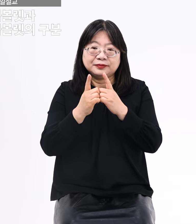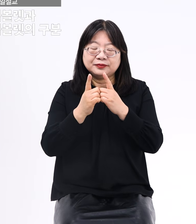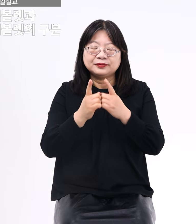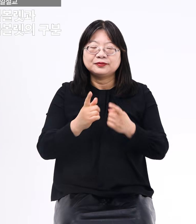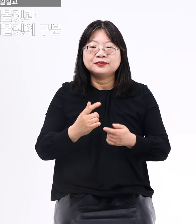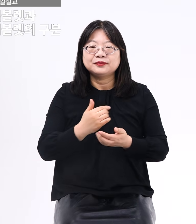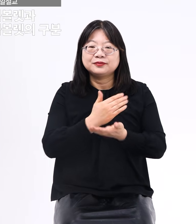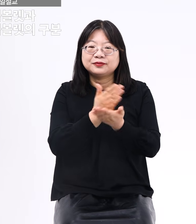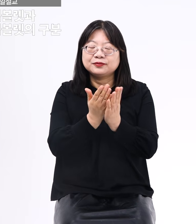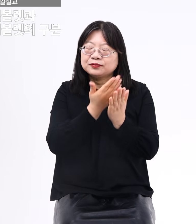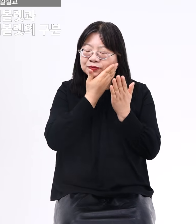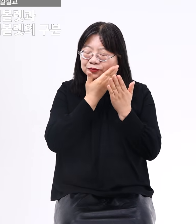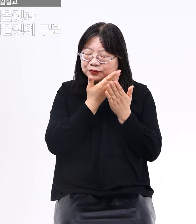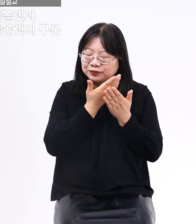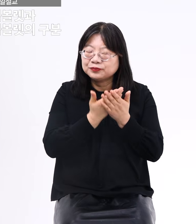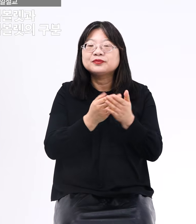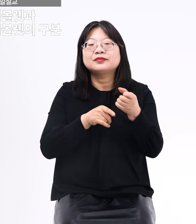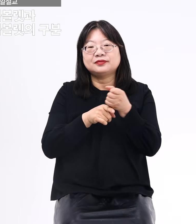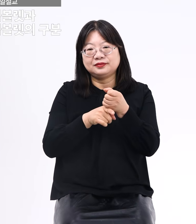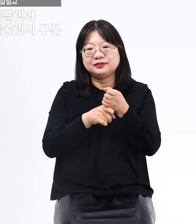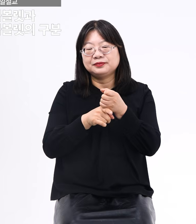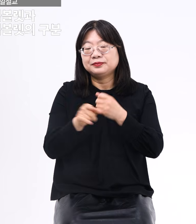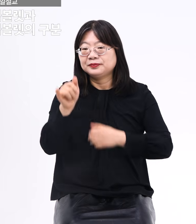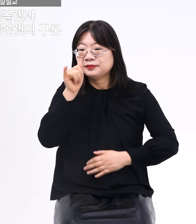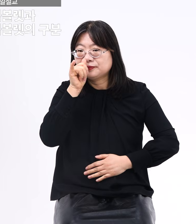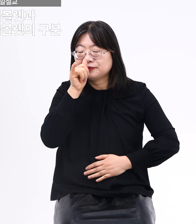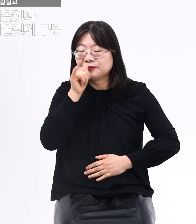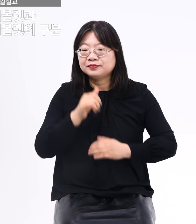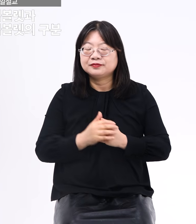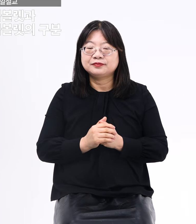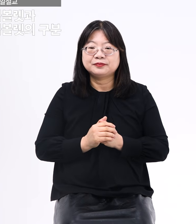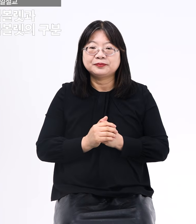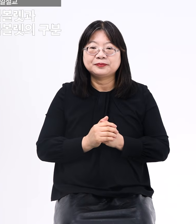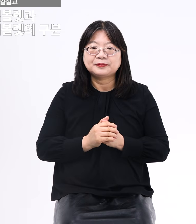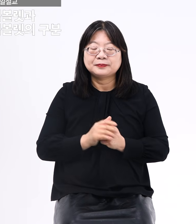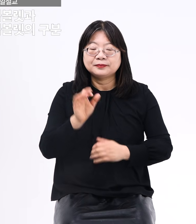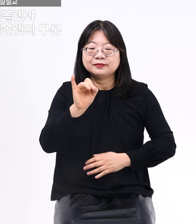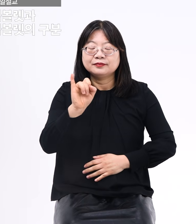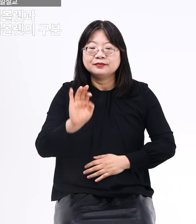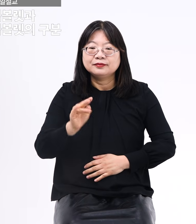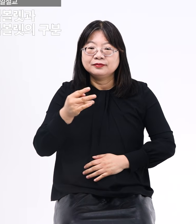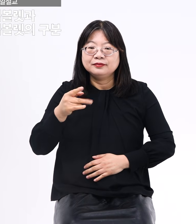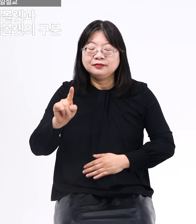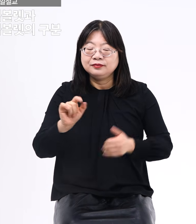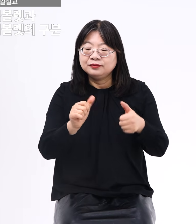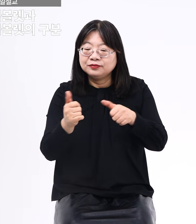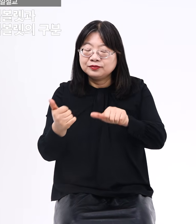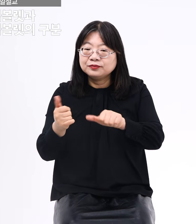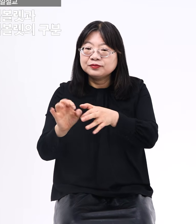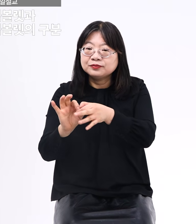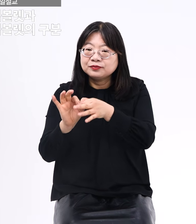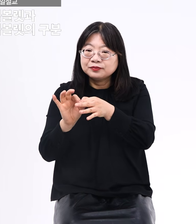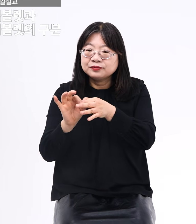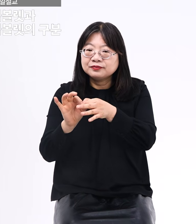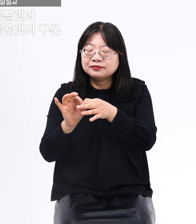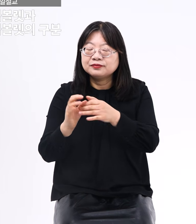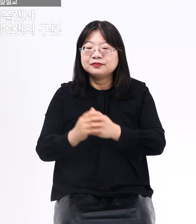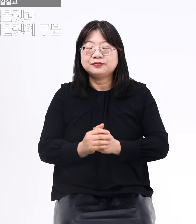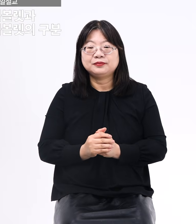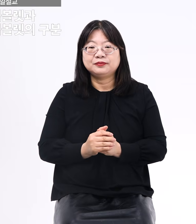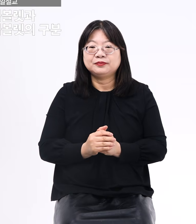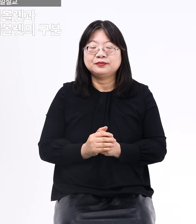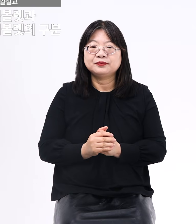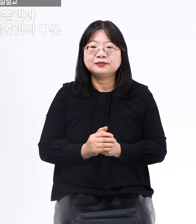메시지를 담고 있는데 이 입다의 죽음을 통해서 사라지는 몇